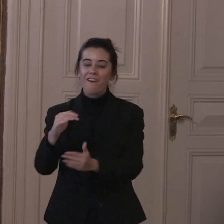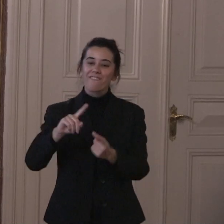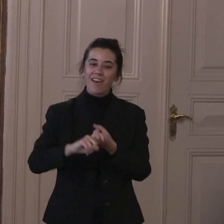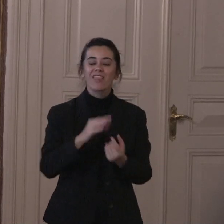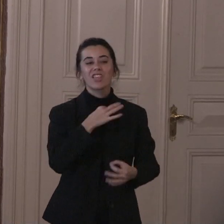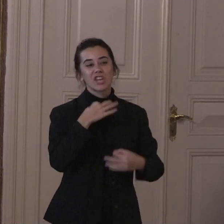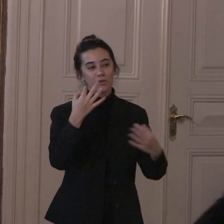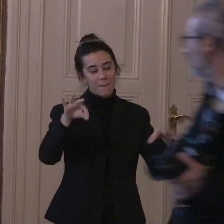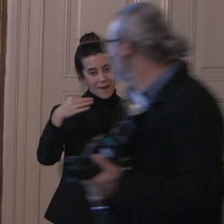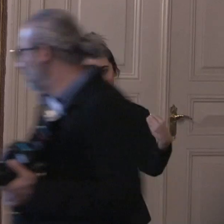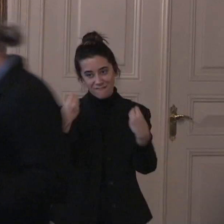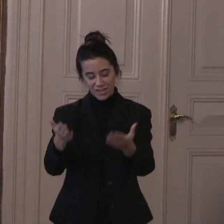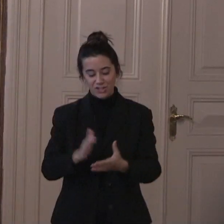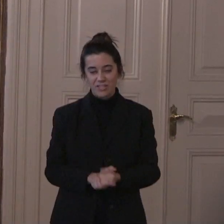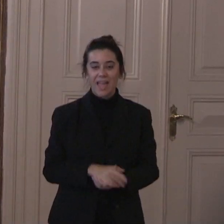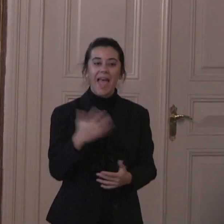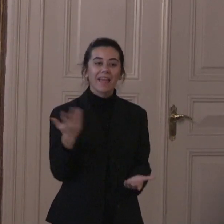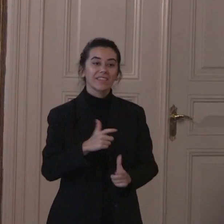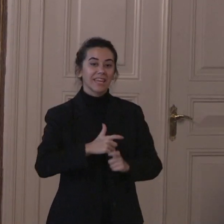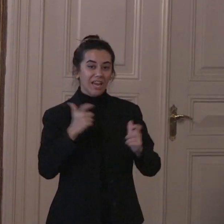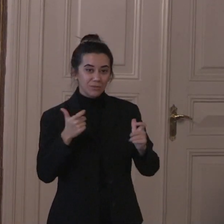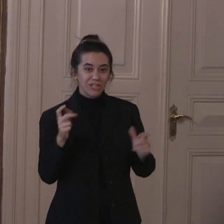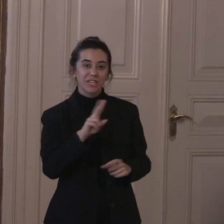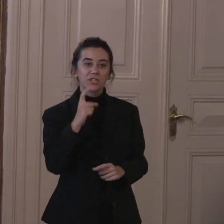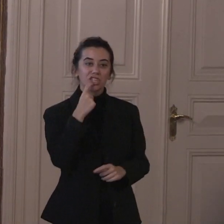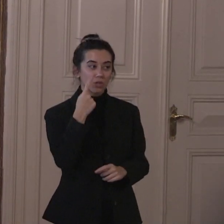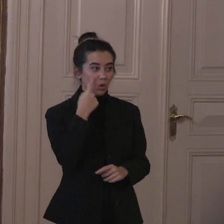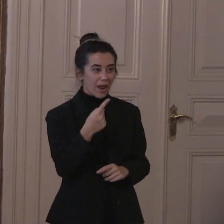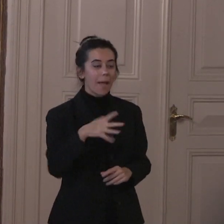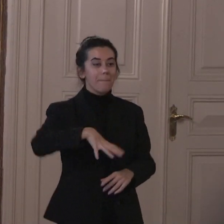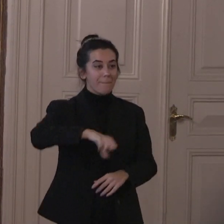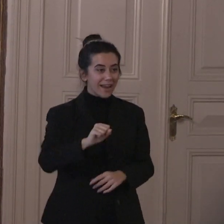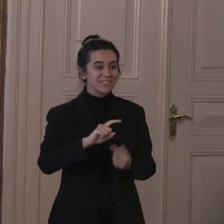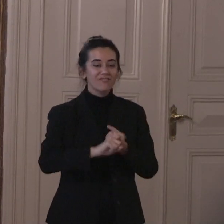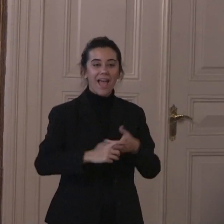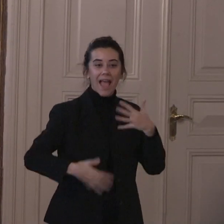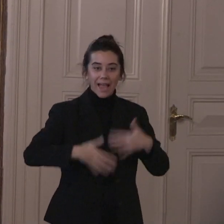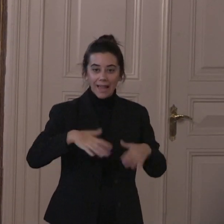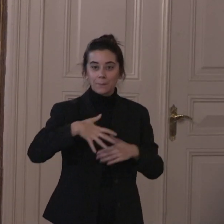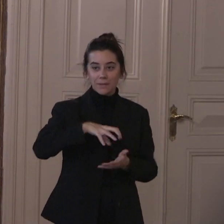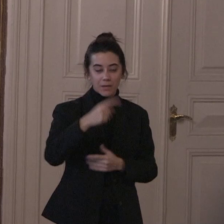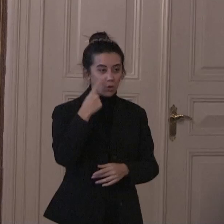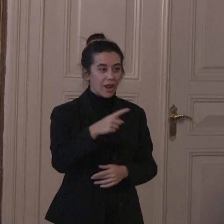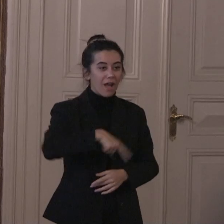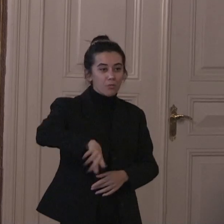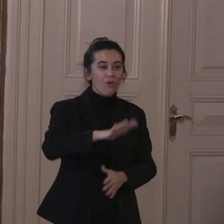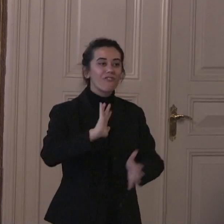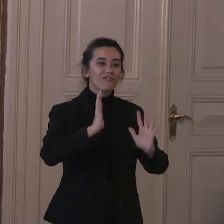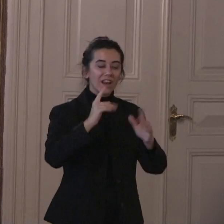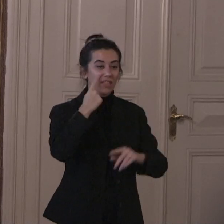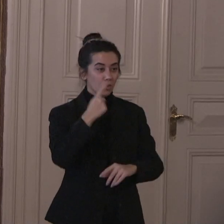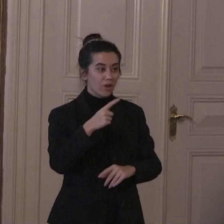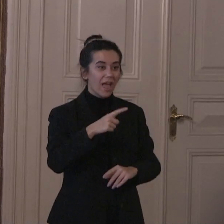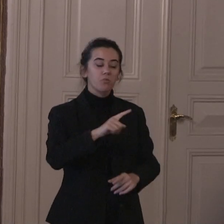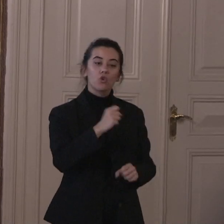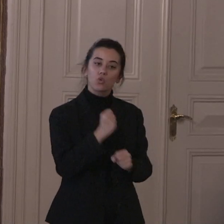geçiyoruz. Enugar'ın 20. yılında merkezin ve engelli öğrenci biriminin bütün etkinliklerinde görevinin getirdiği